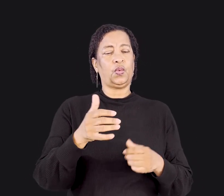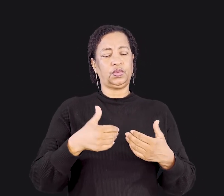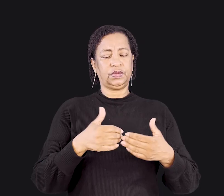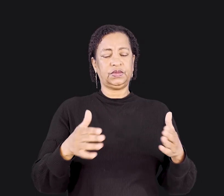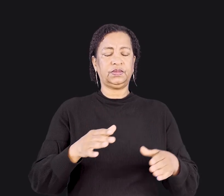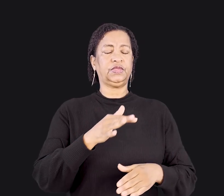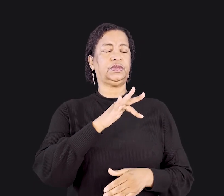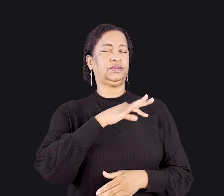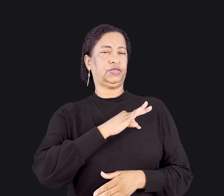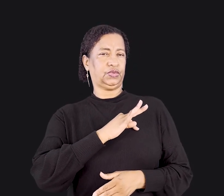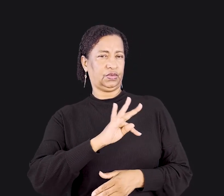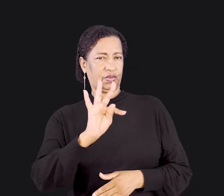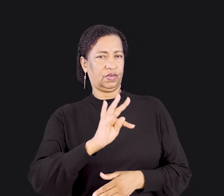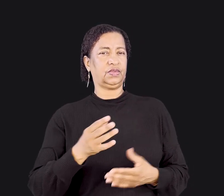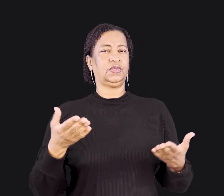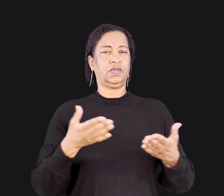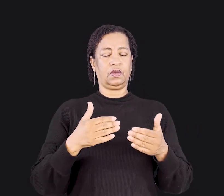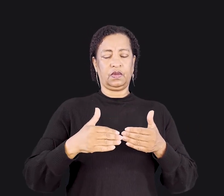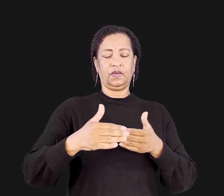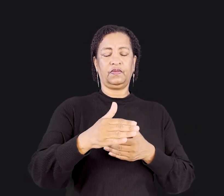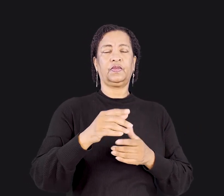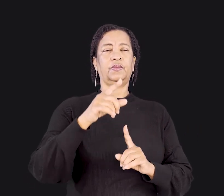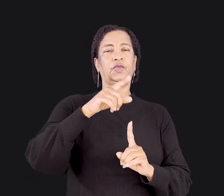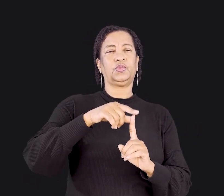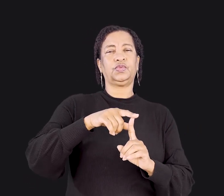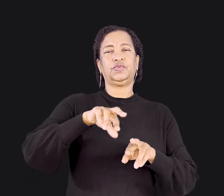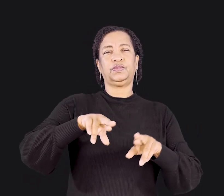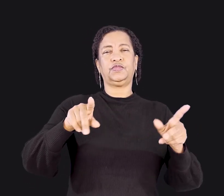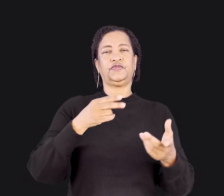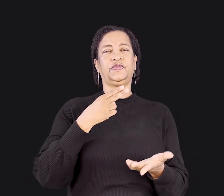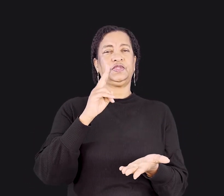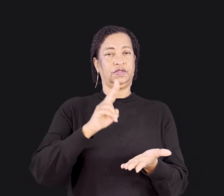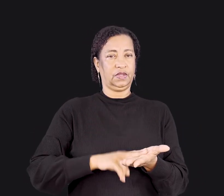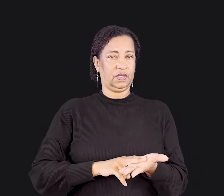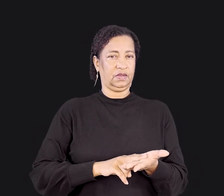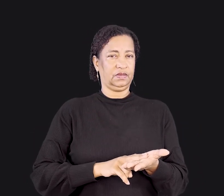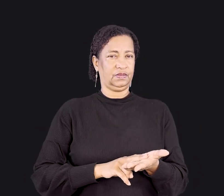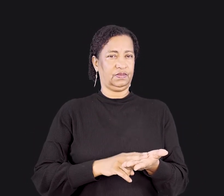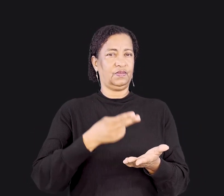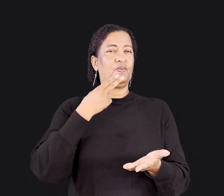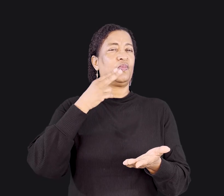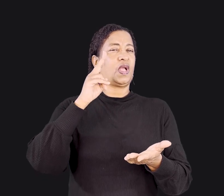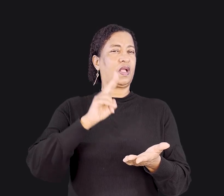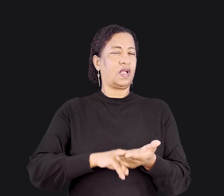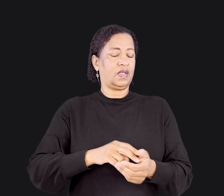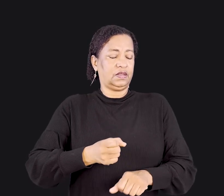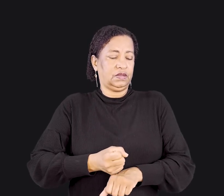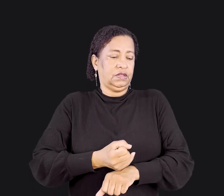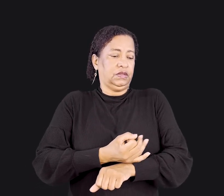princípios teológicos. E agora iniciaremos um tipo diferente de carta. Uma carta